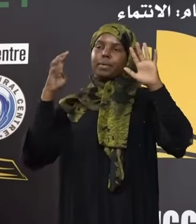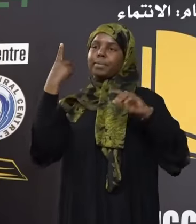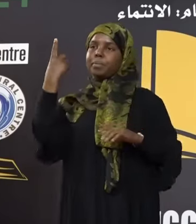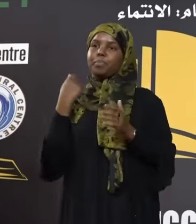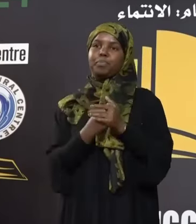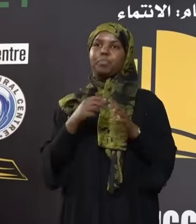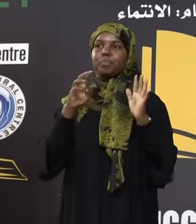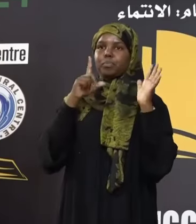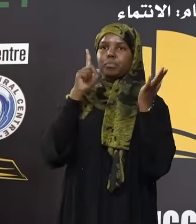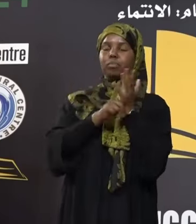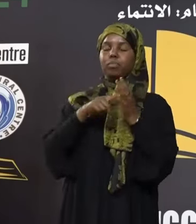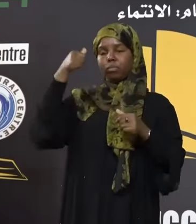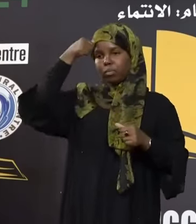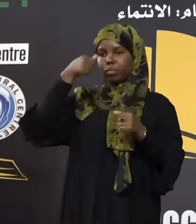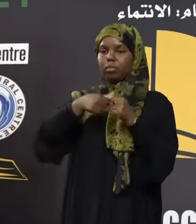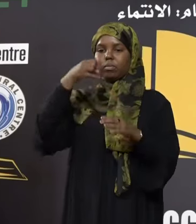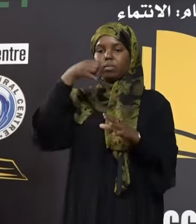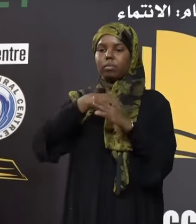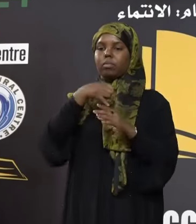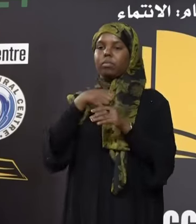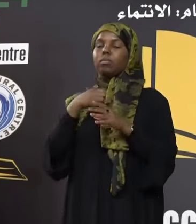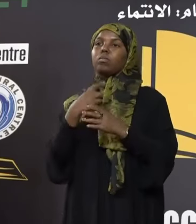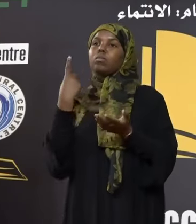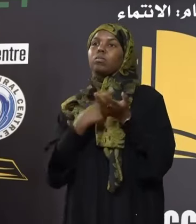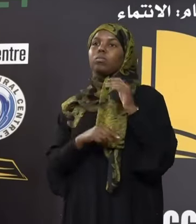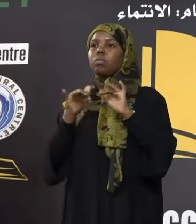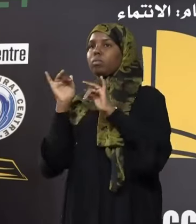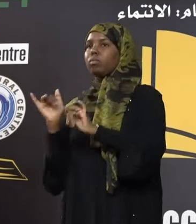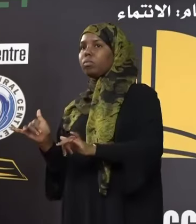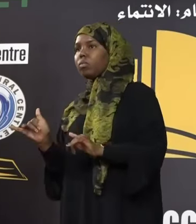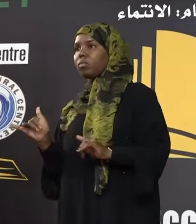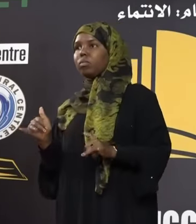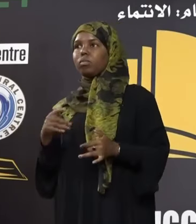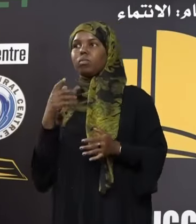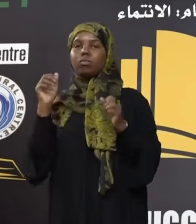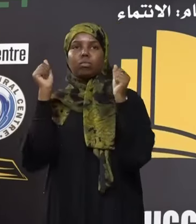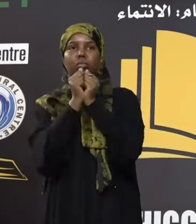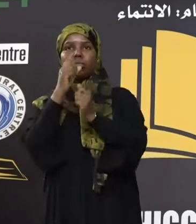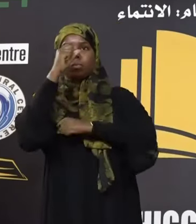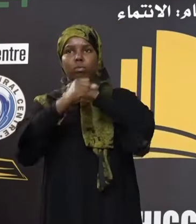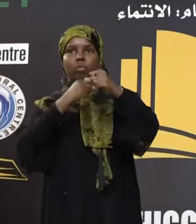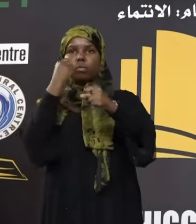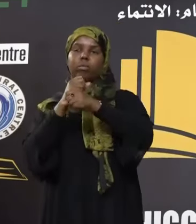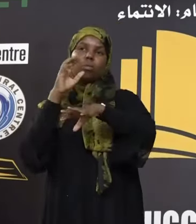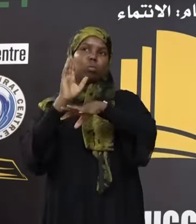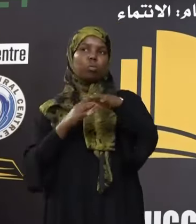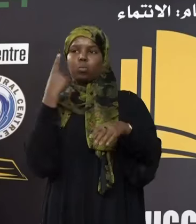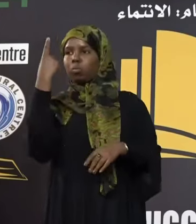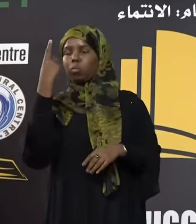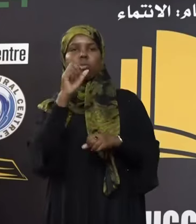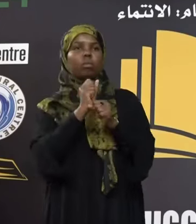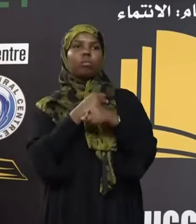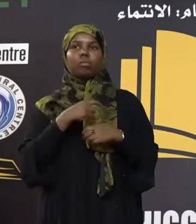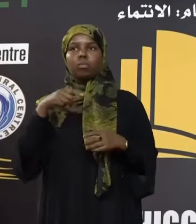14aad ayaa haga arrimaha doorashada waxa inoo yaalla in 10 sannadoodba mar la sameeyo